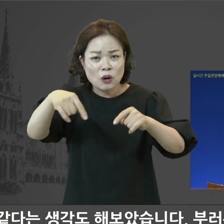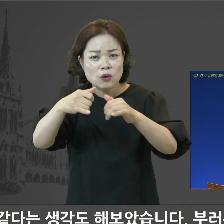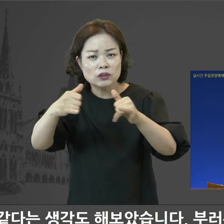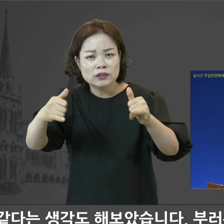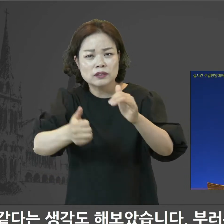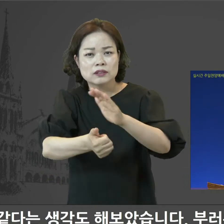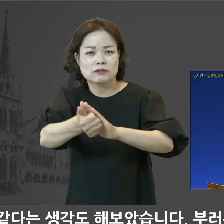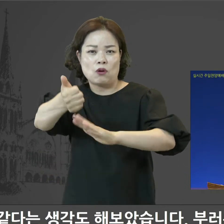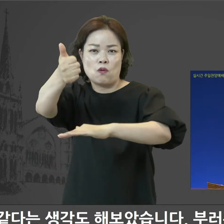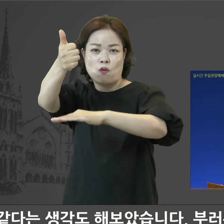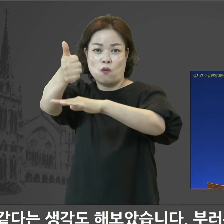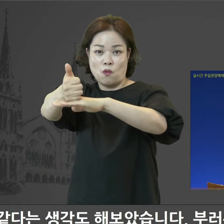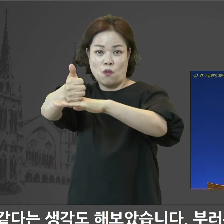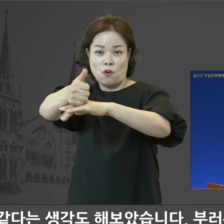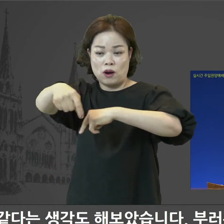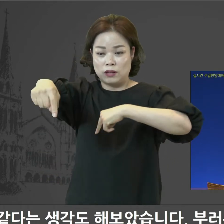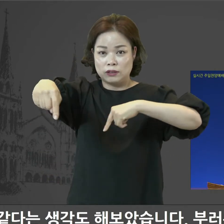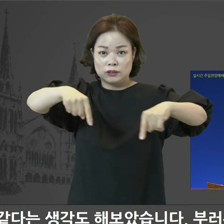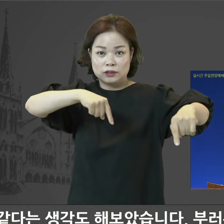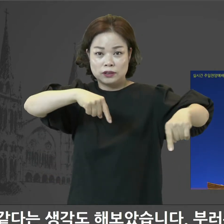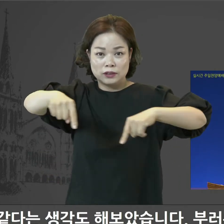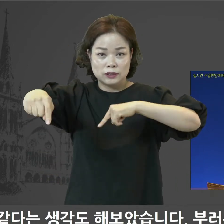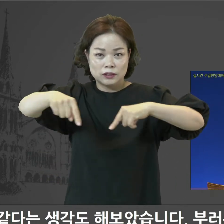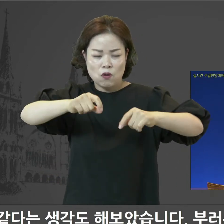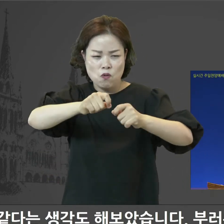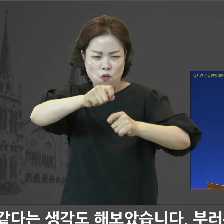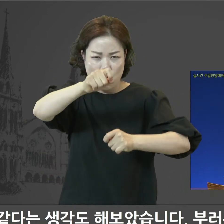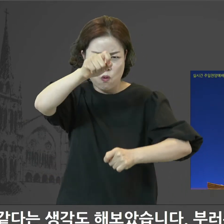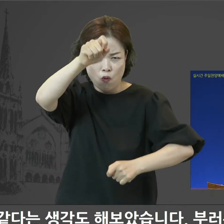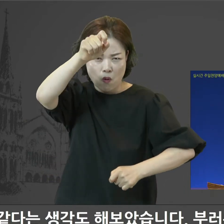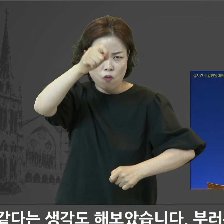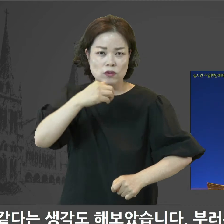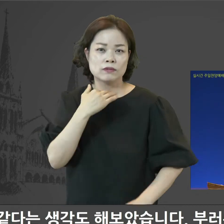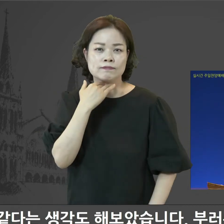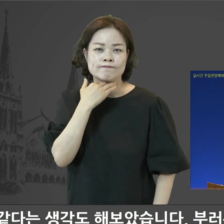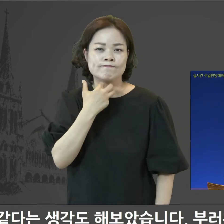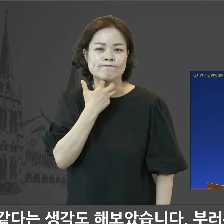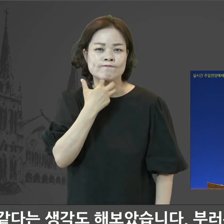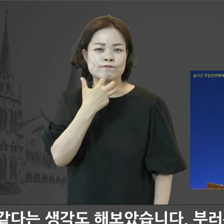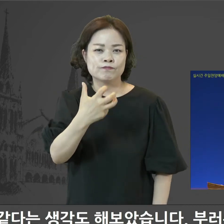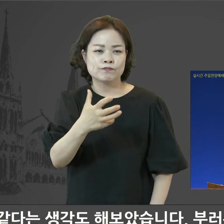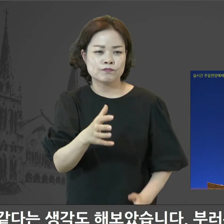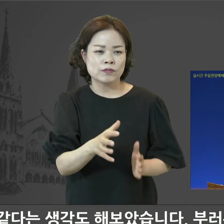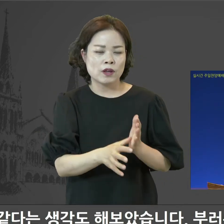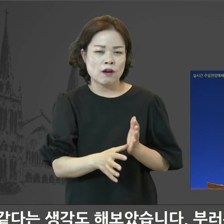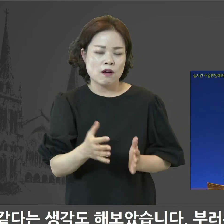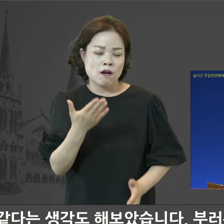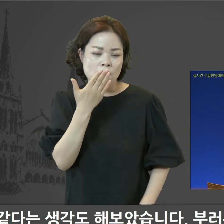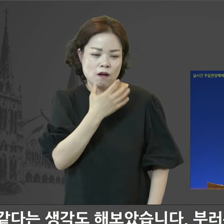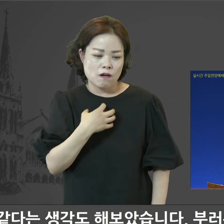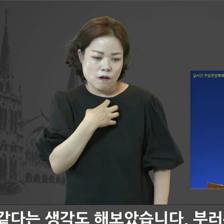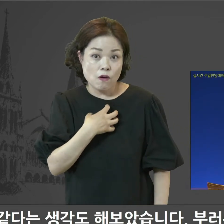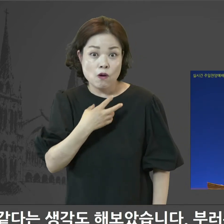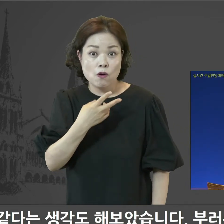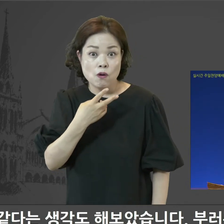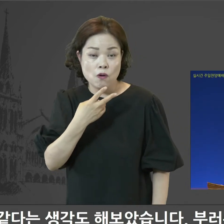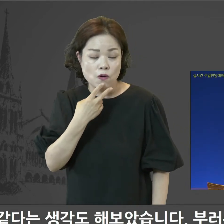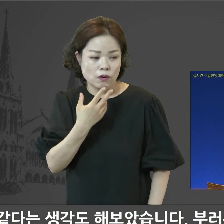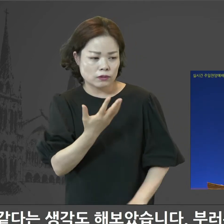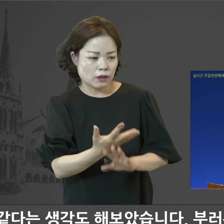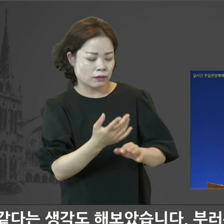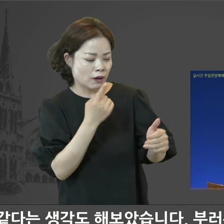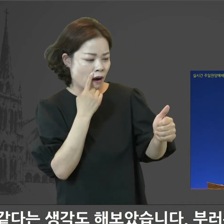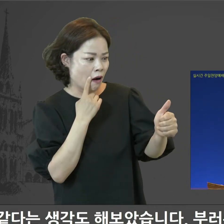정치인으로서 성공하고 정치 생명도 길며 80세까지 물질 걱정 안 하며 주변에서도